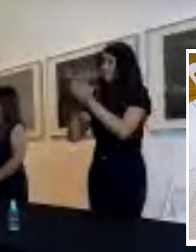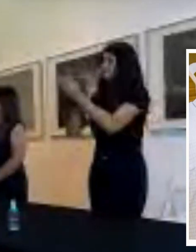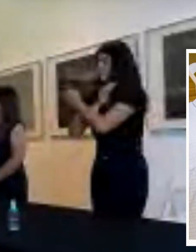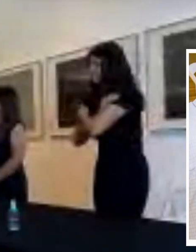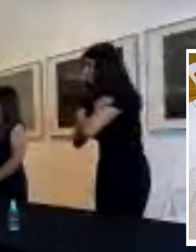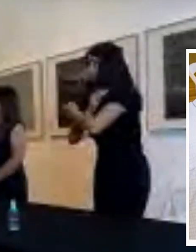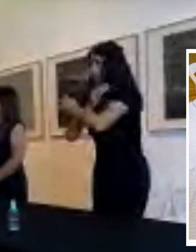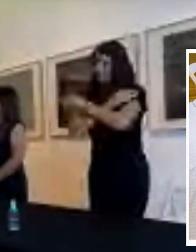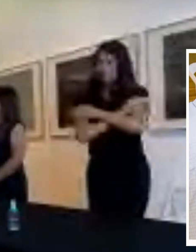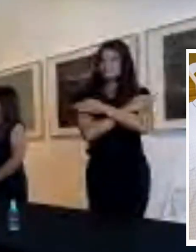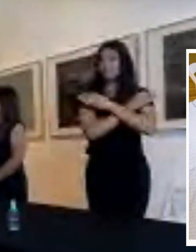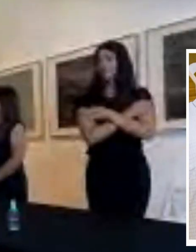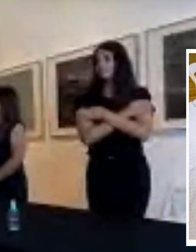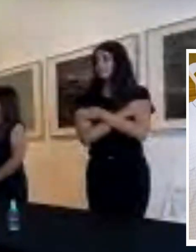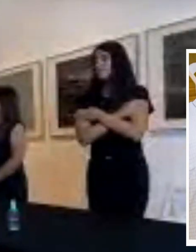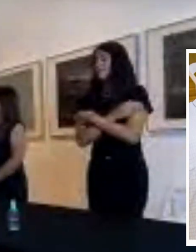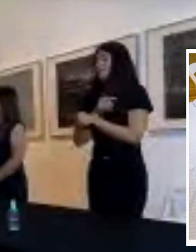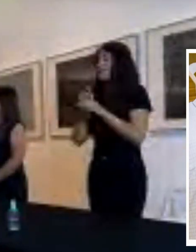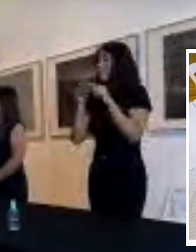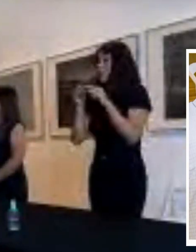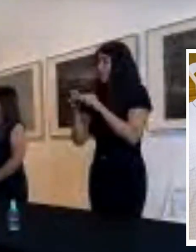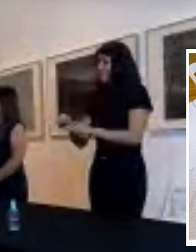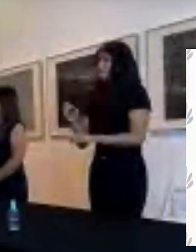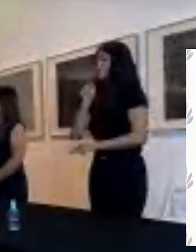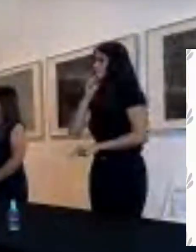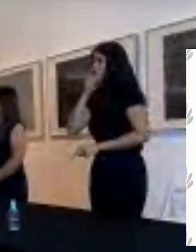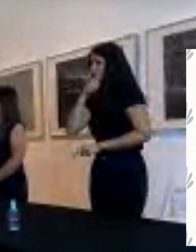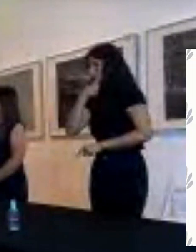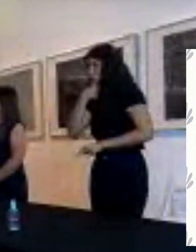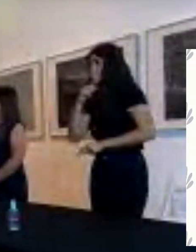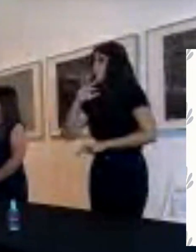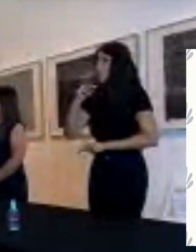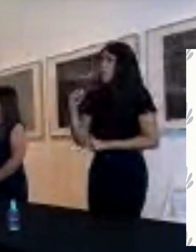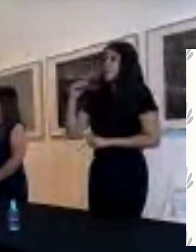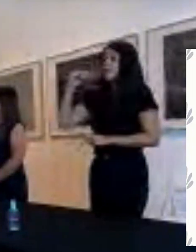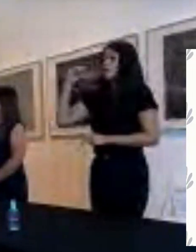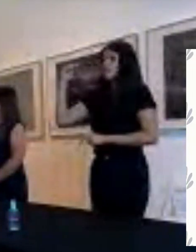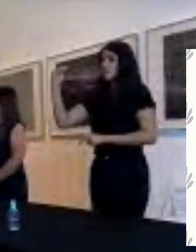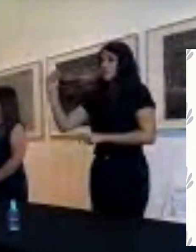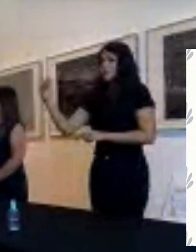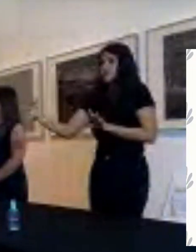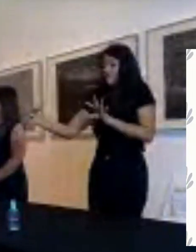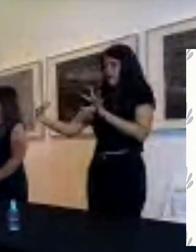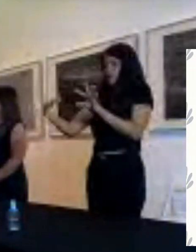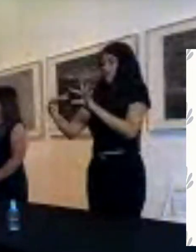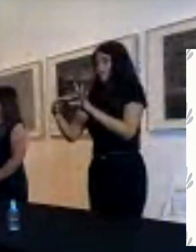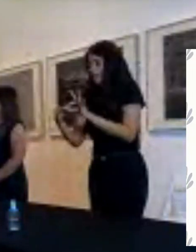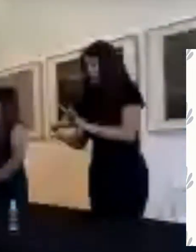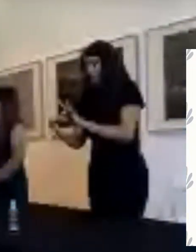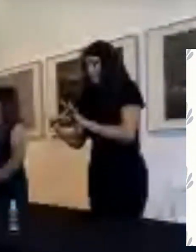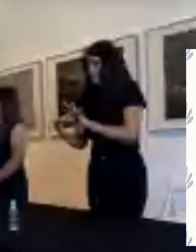nosotros. Y esa llegada al adulto mayor es impagable. Es